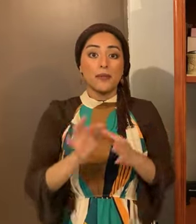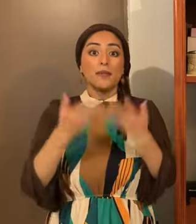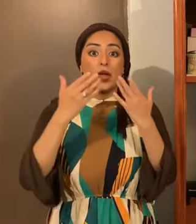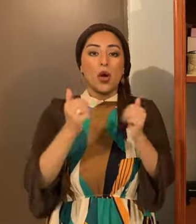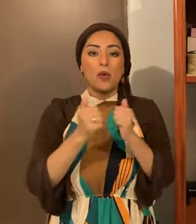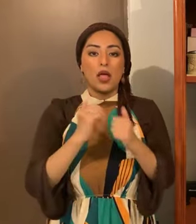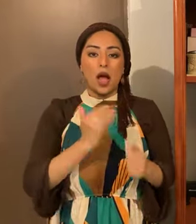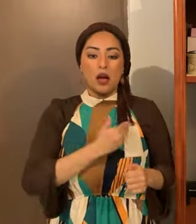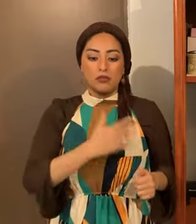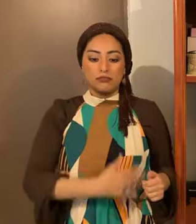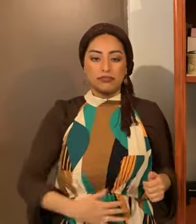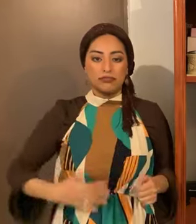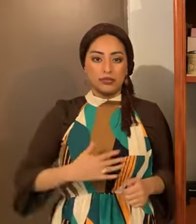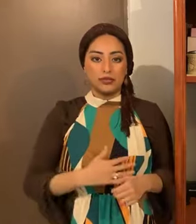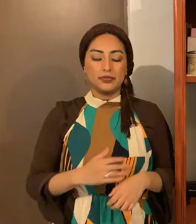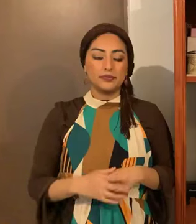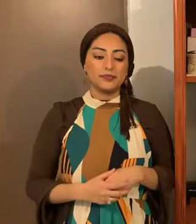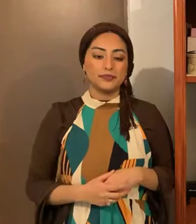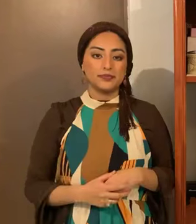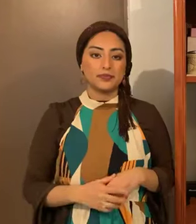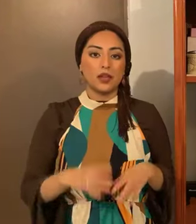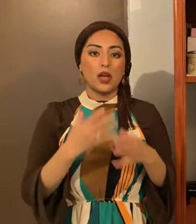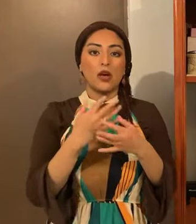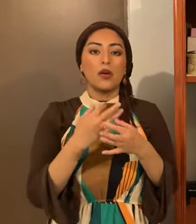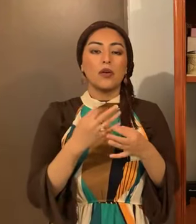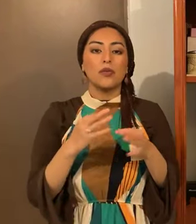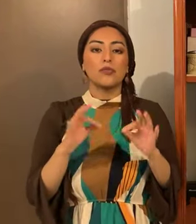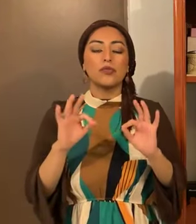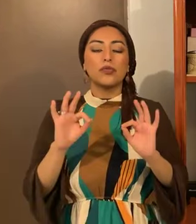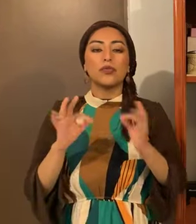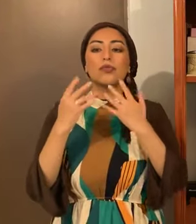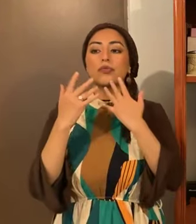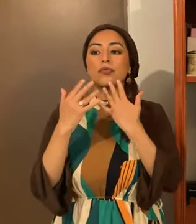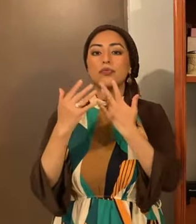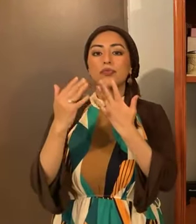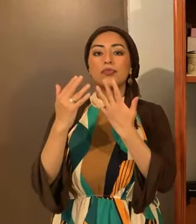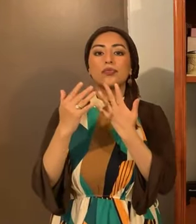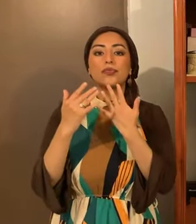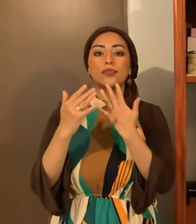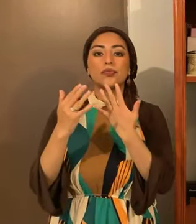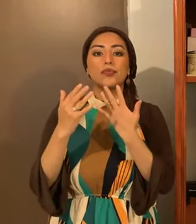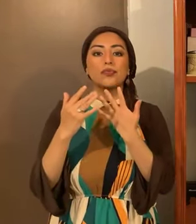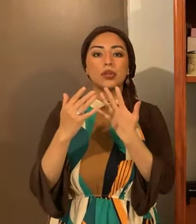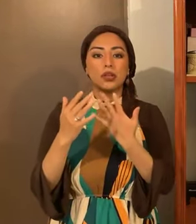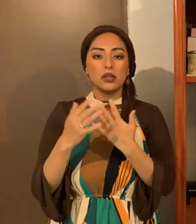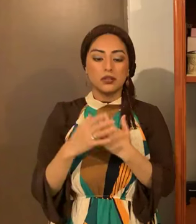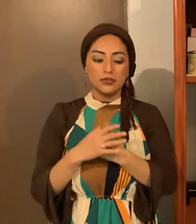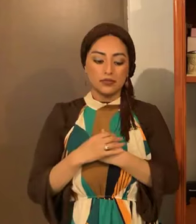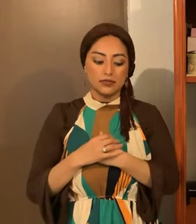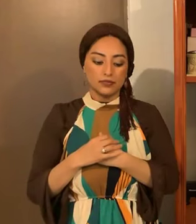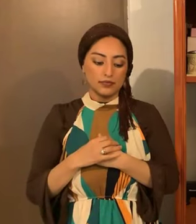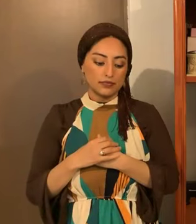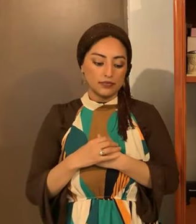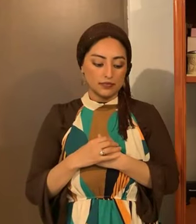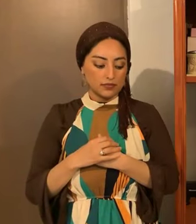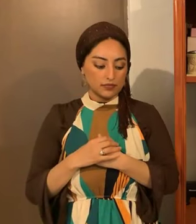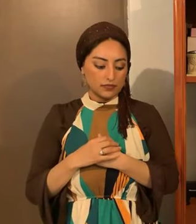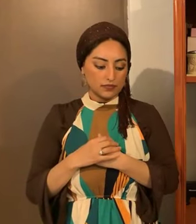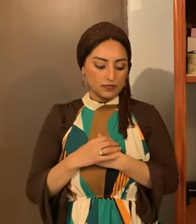lastimarnos la garganta. Un ritmo libre no lleva una métrica regular, ¿no?